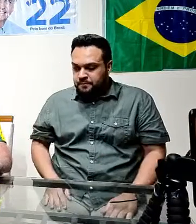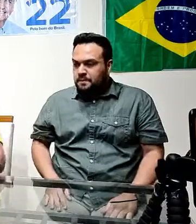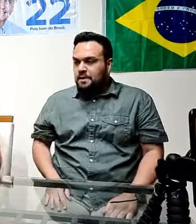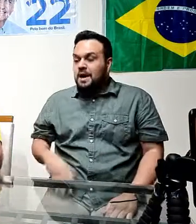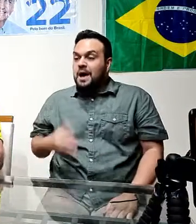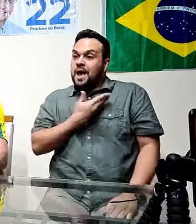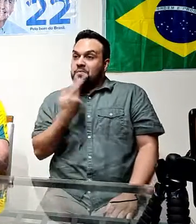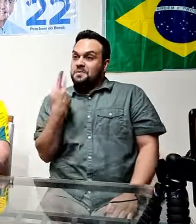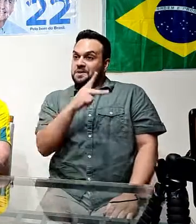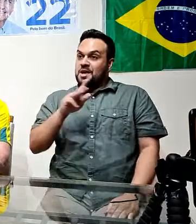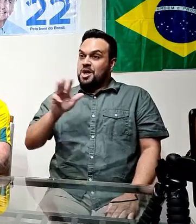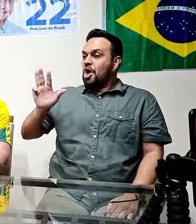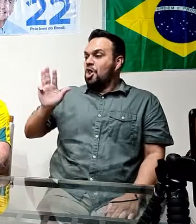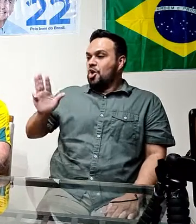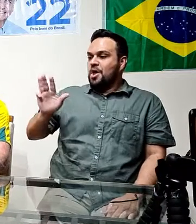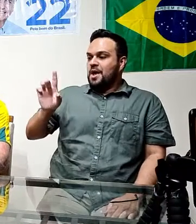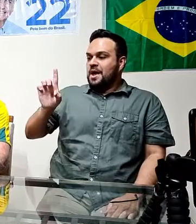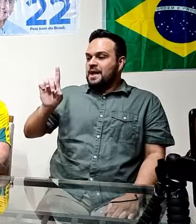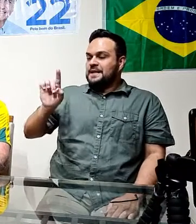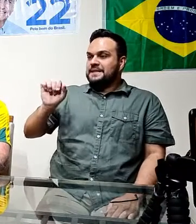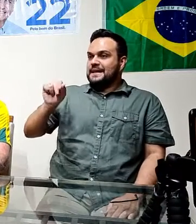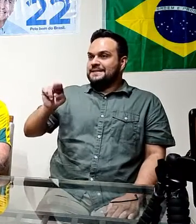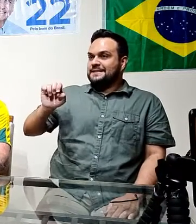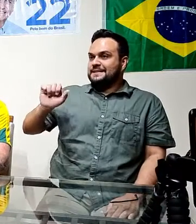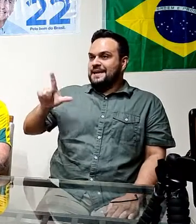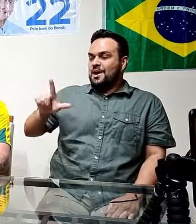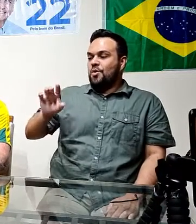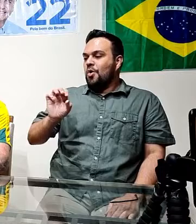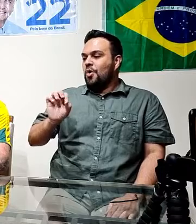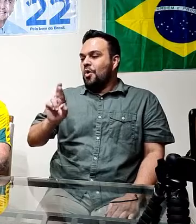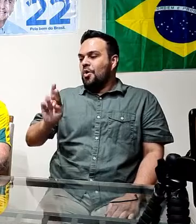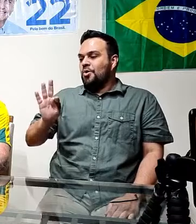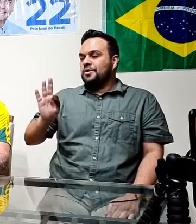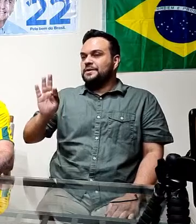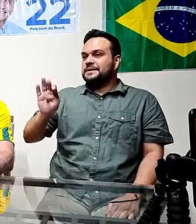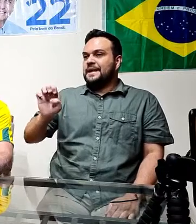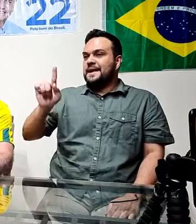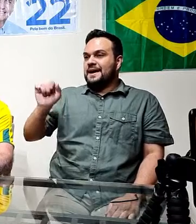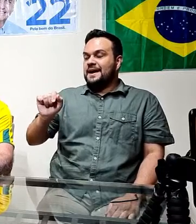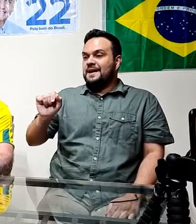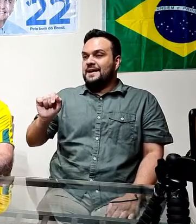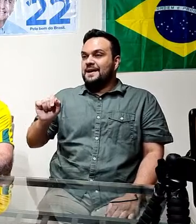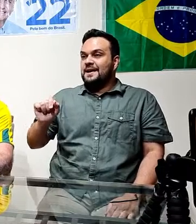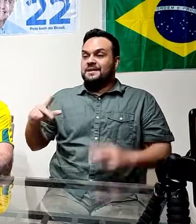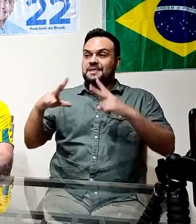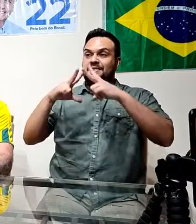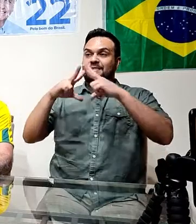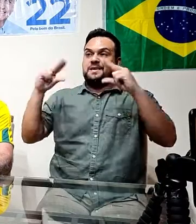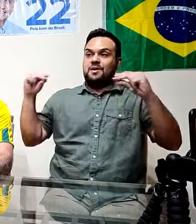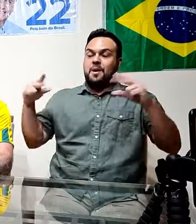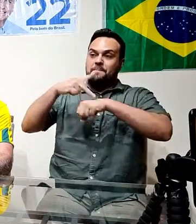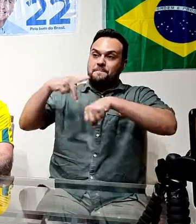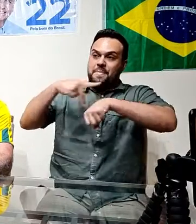Lula, Daniel Ortega, tá? Lá da Nicarágua. Tá?